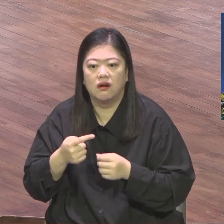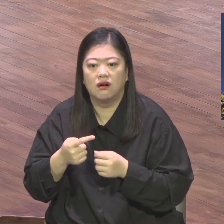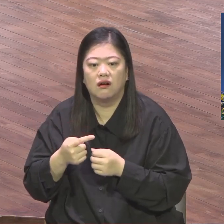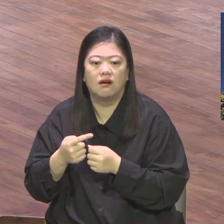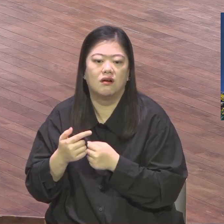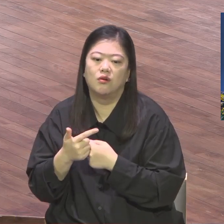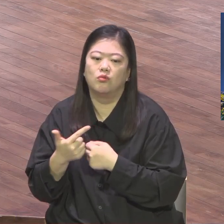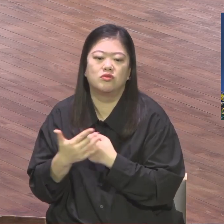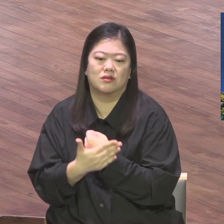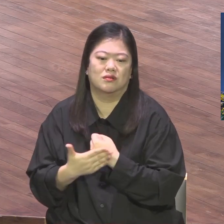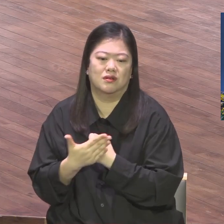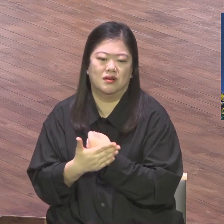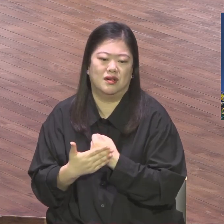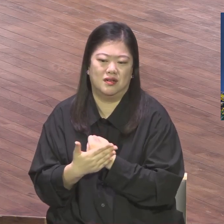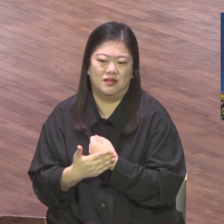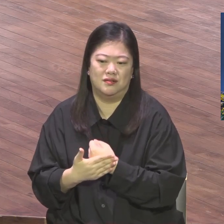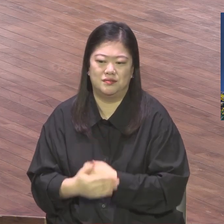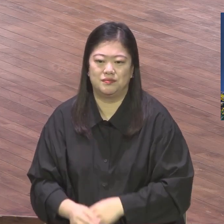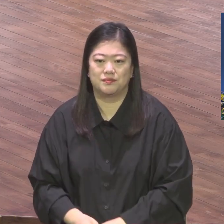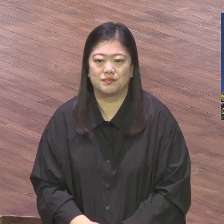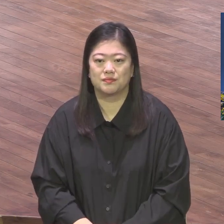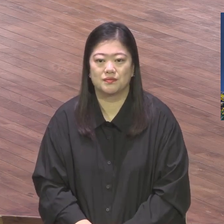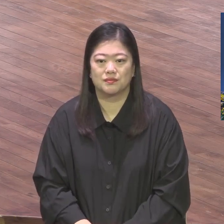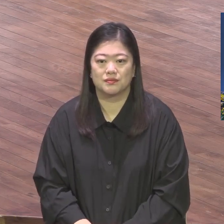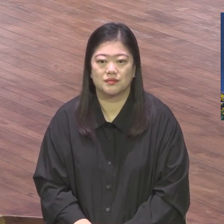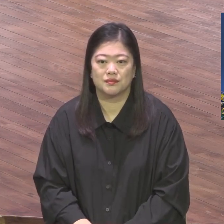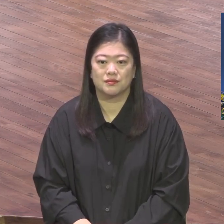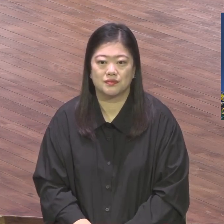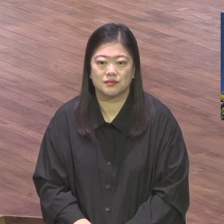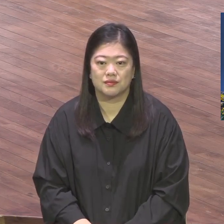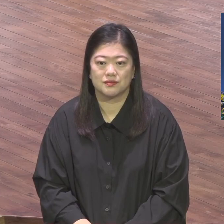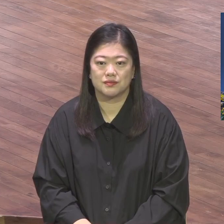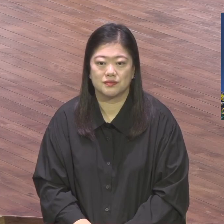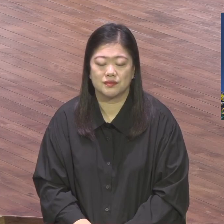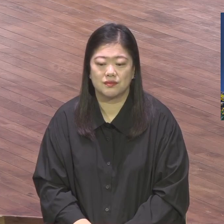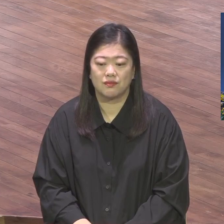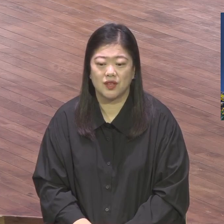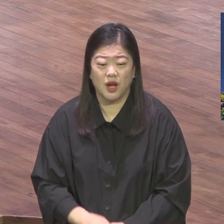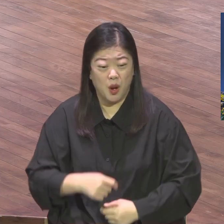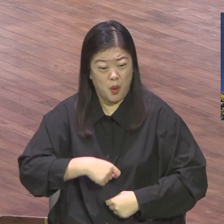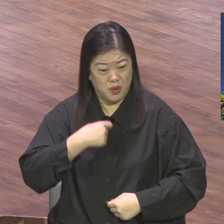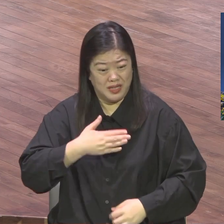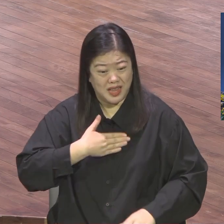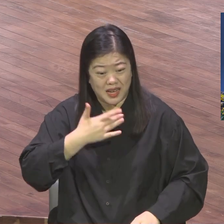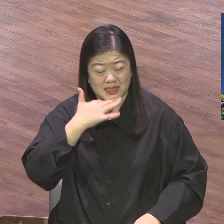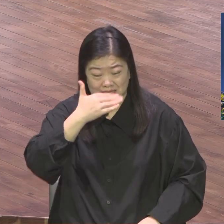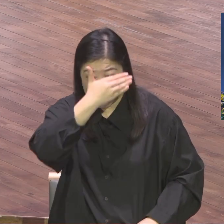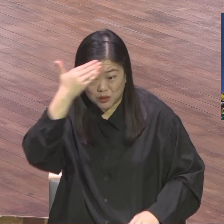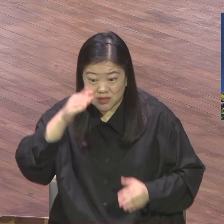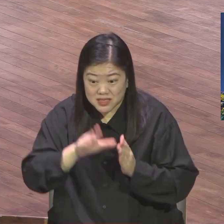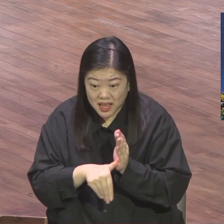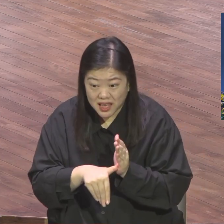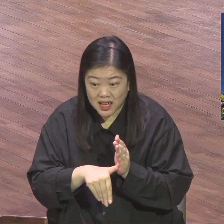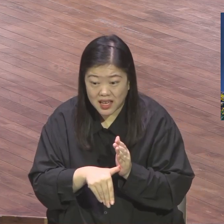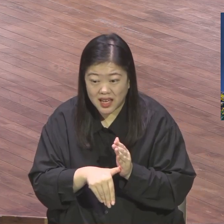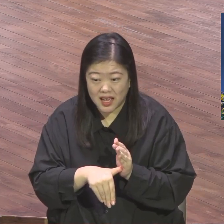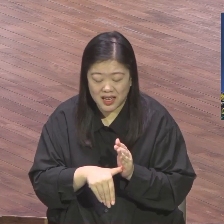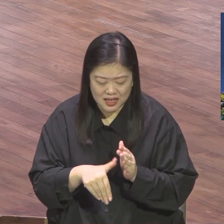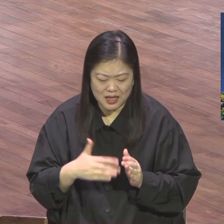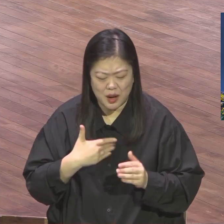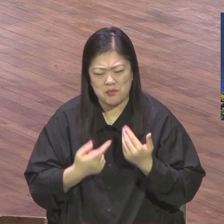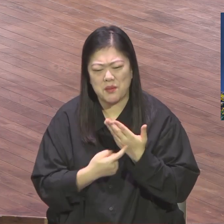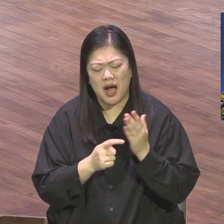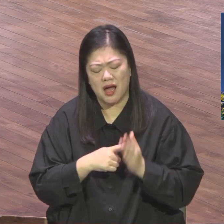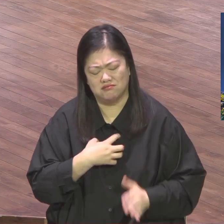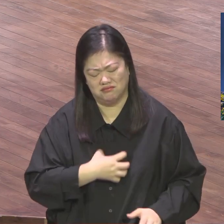그 당시 환경은 지옥이요, 지옥. 근데 하나님의 사랑을 깨닫으니까 막 그거 다 읽을 수